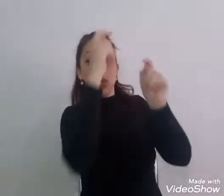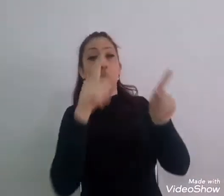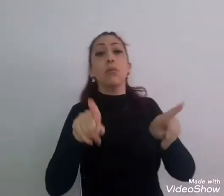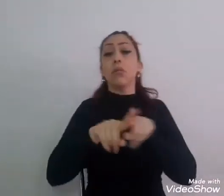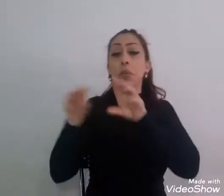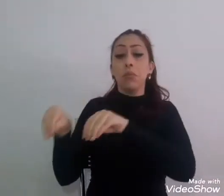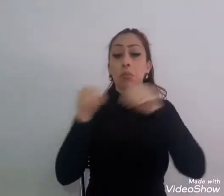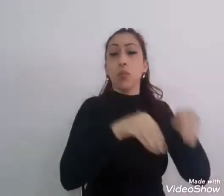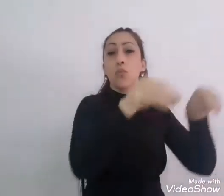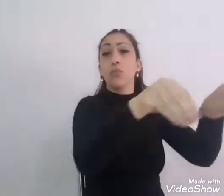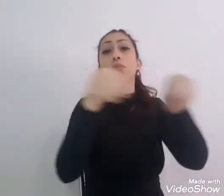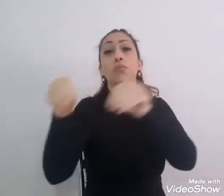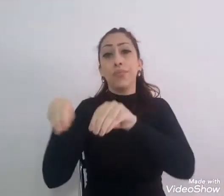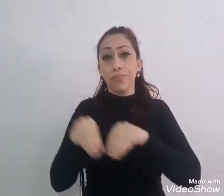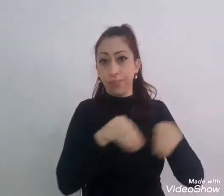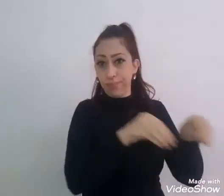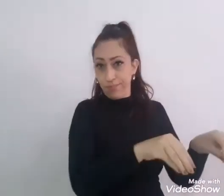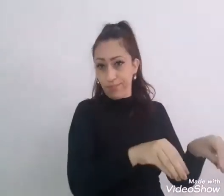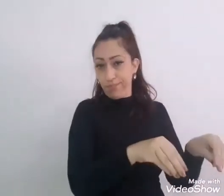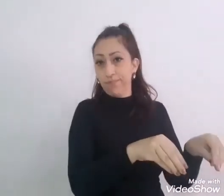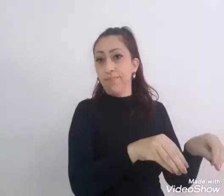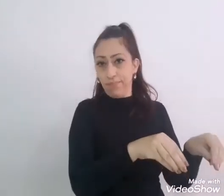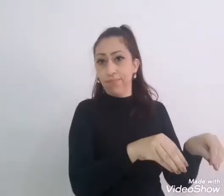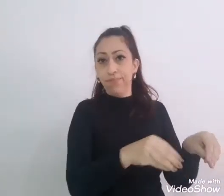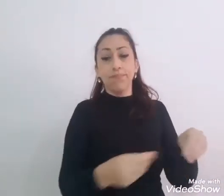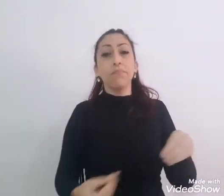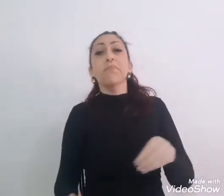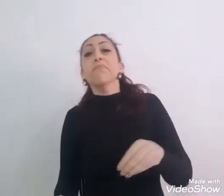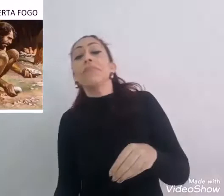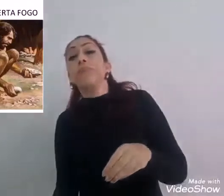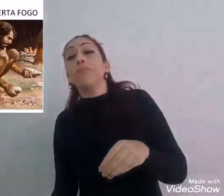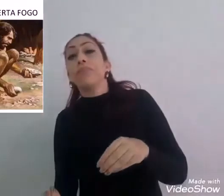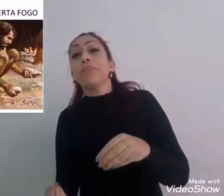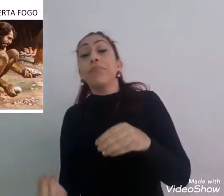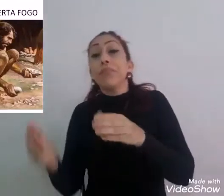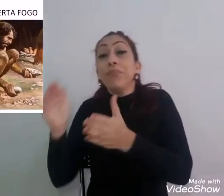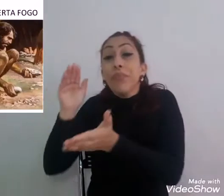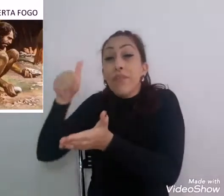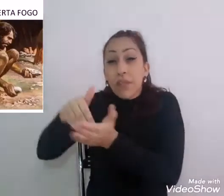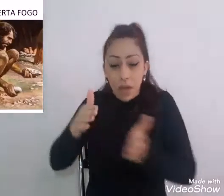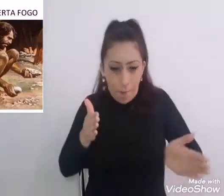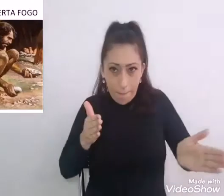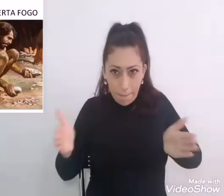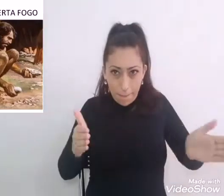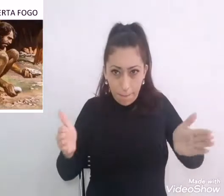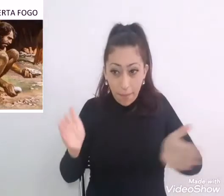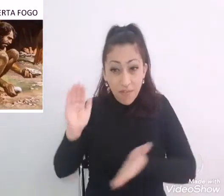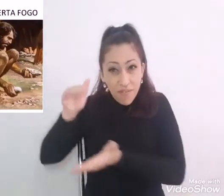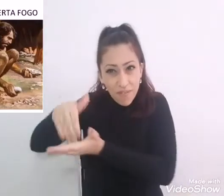O fogo, ele em si contribui muito para a Revolução Neolítica ou Revolução Agrícola, né, como